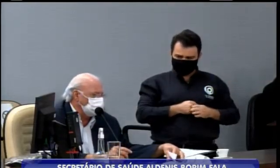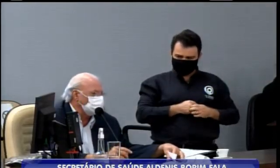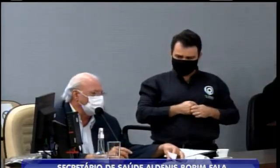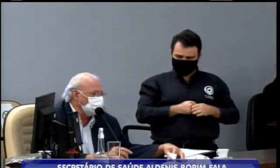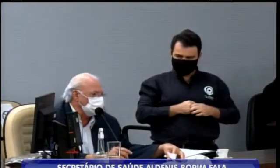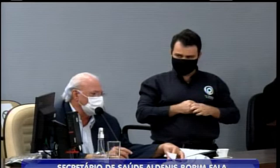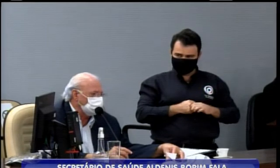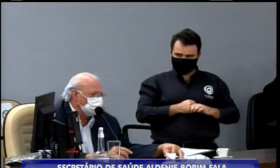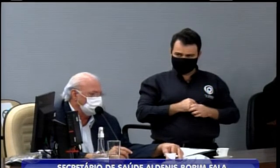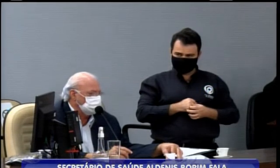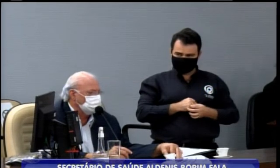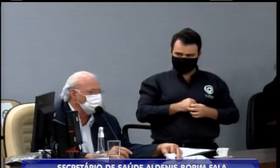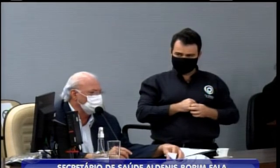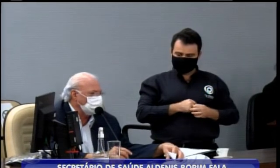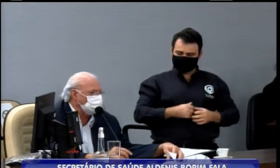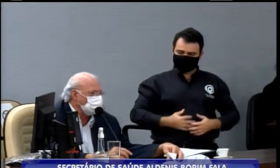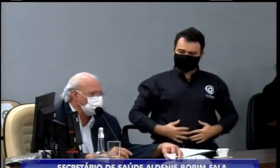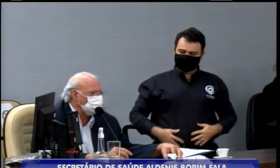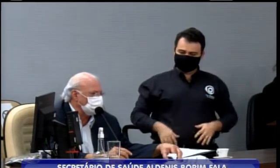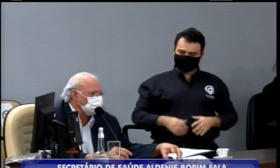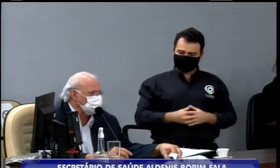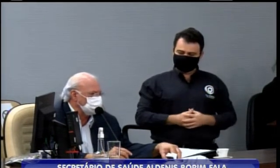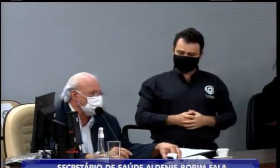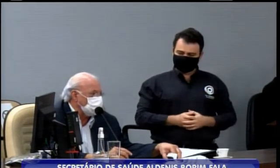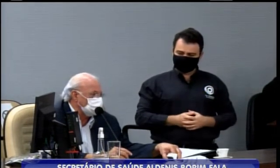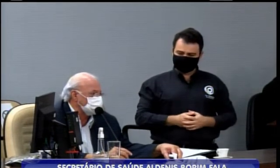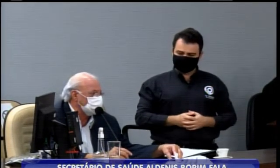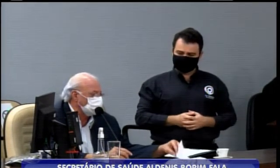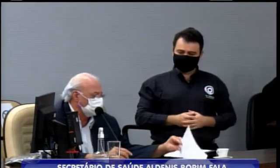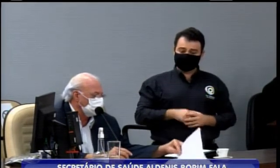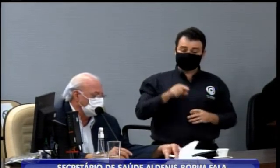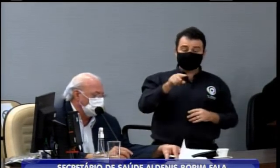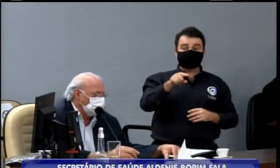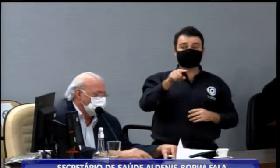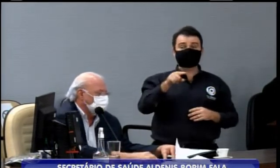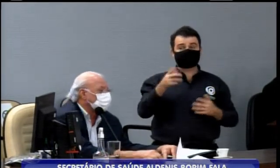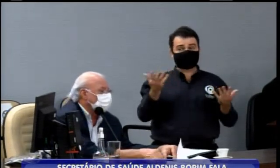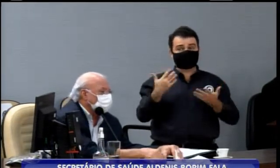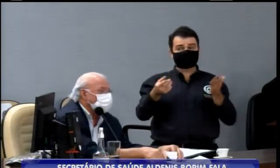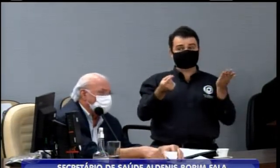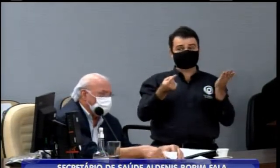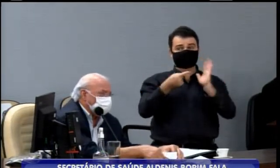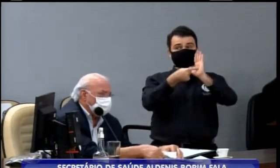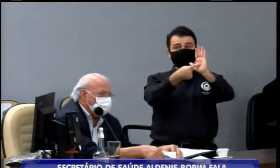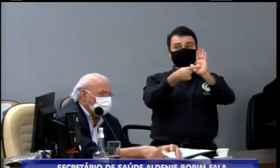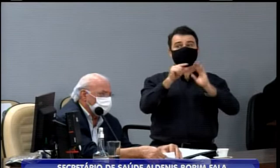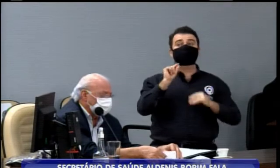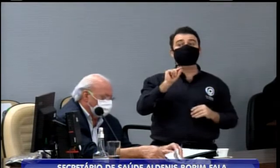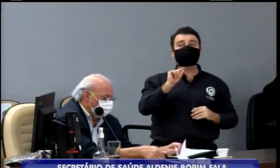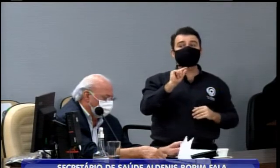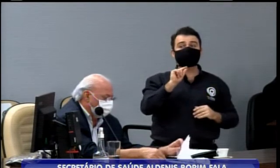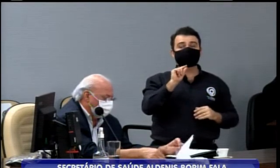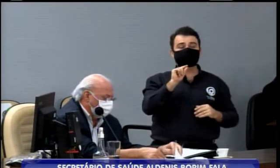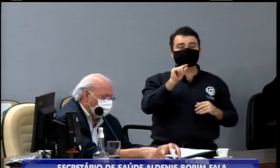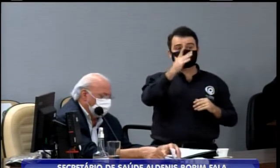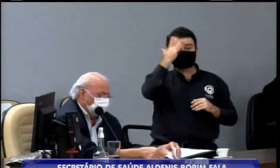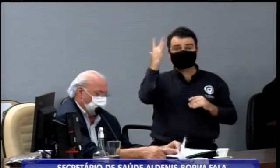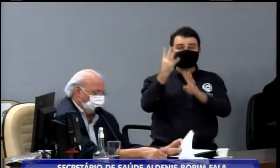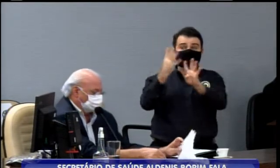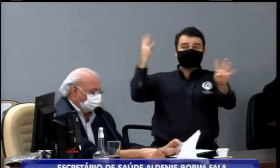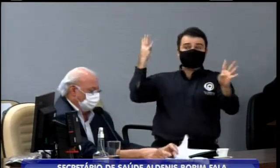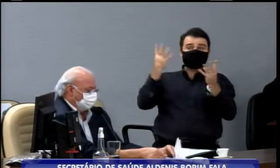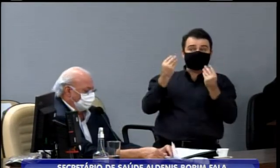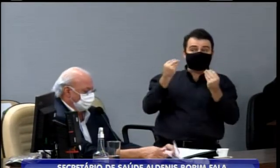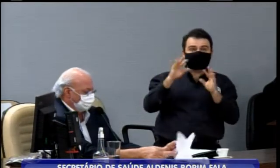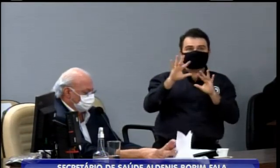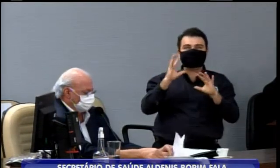um valor ainda muito aquém do que a gente acha que tem represado,